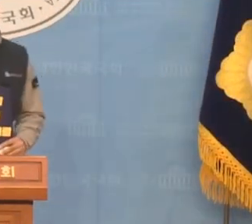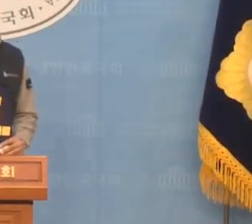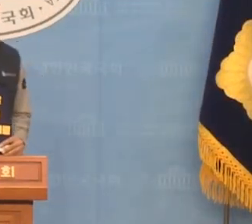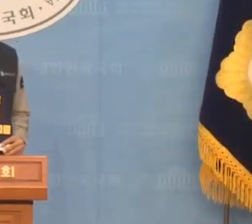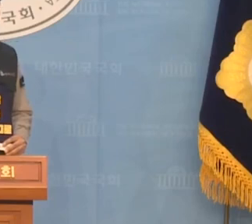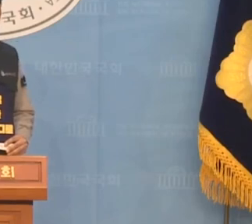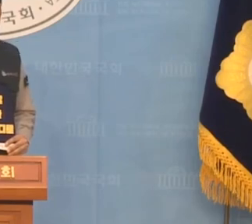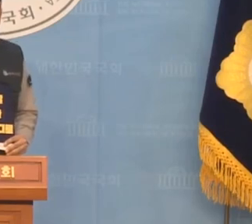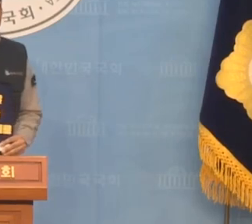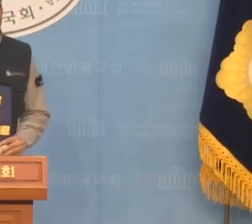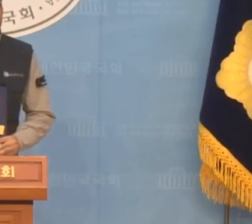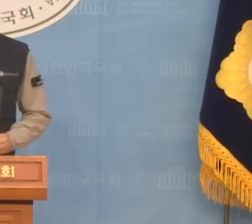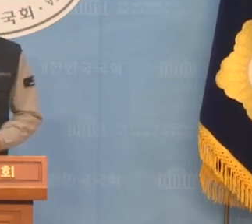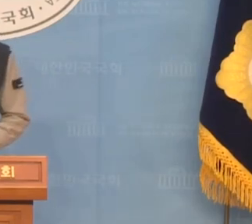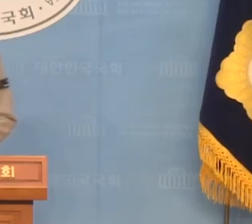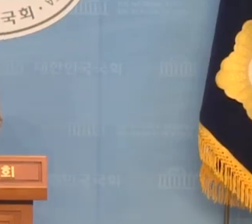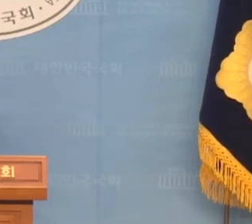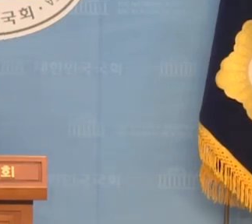생각보다 걸러는 거.